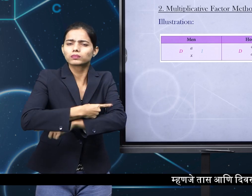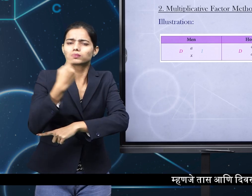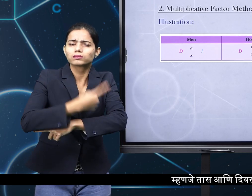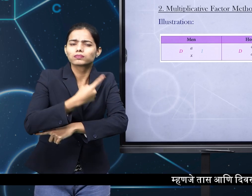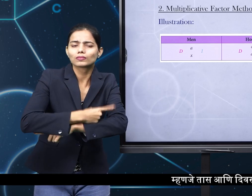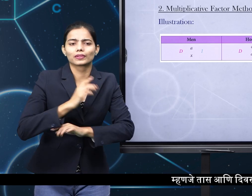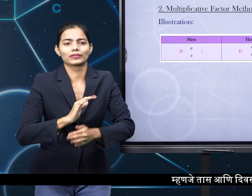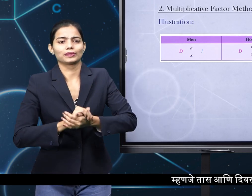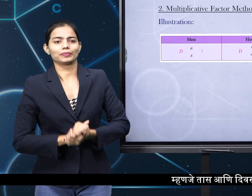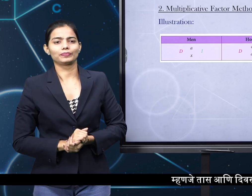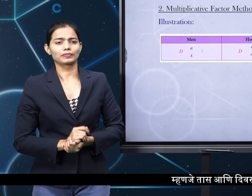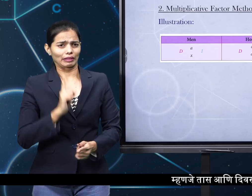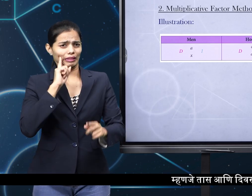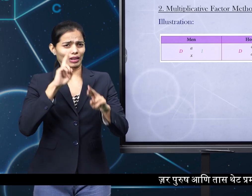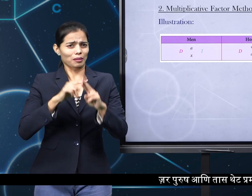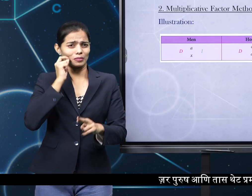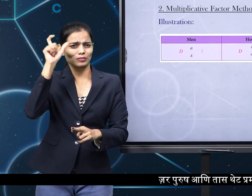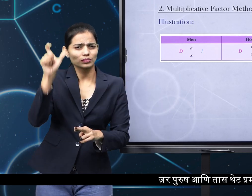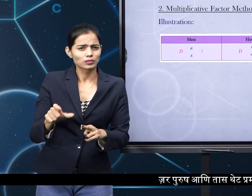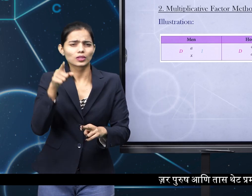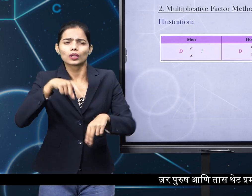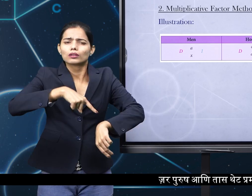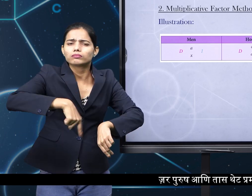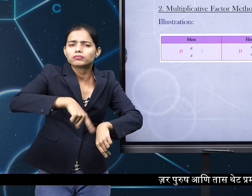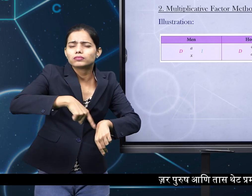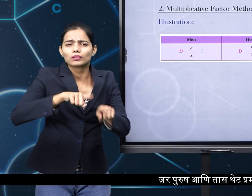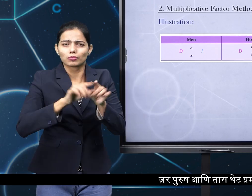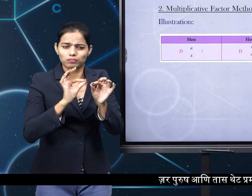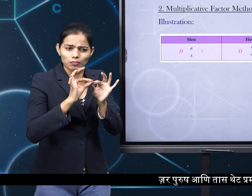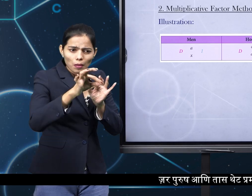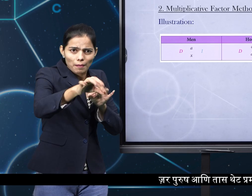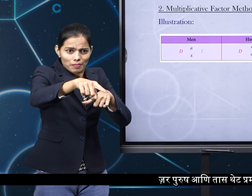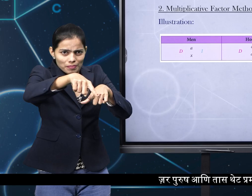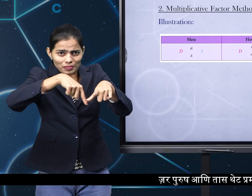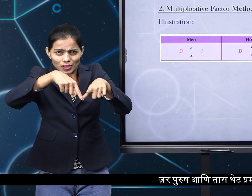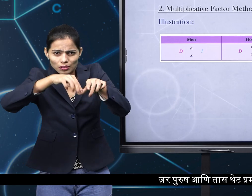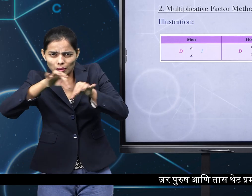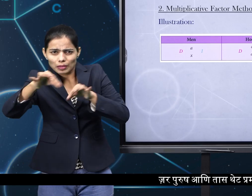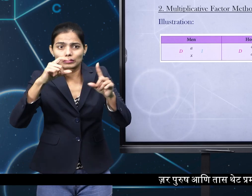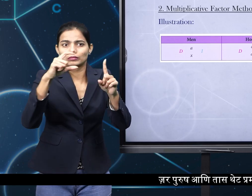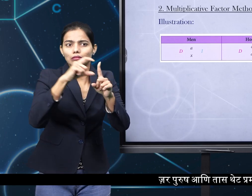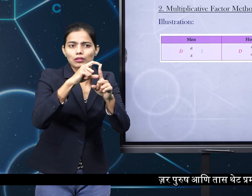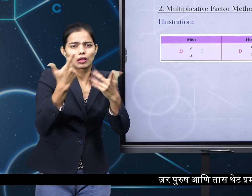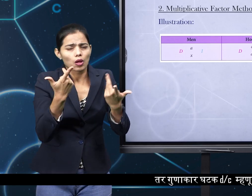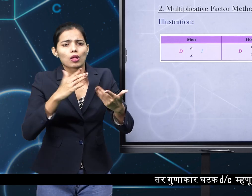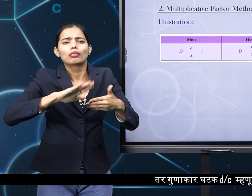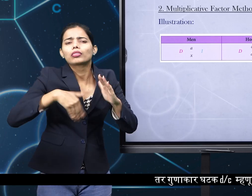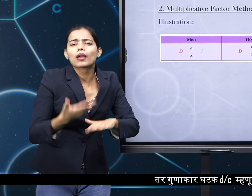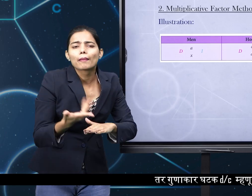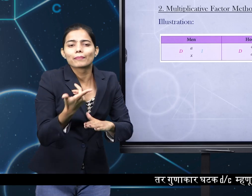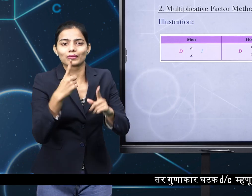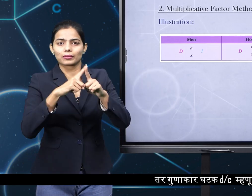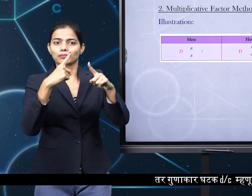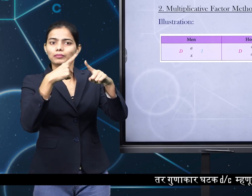दिवसांशी केली जाते. जर पुरुष आणि तास थेट प्रमाणात d असतील तर